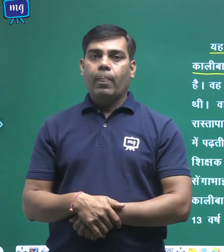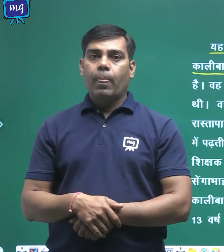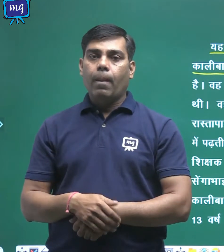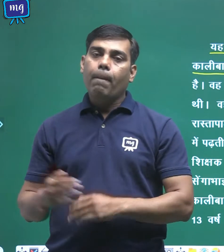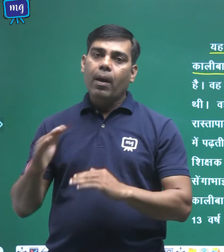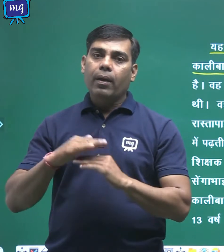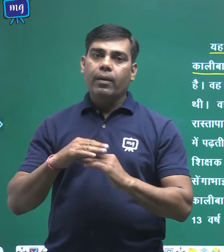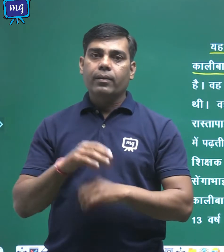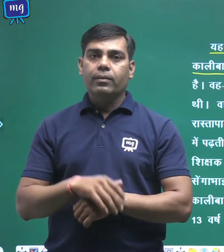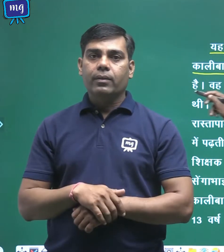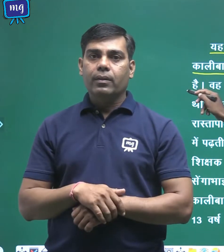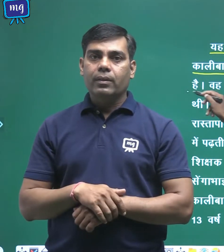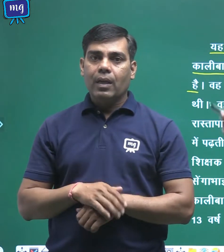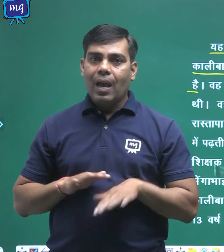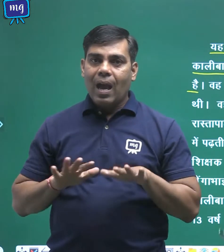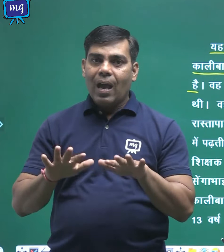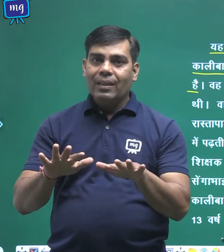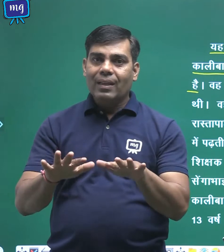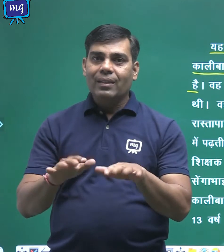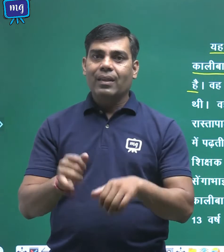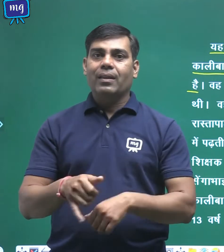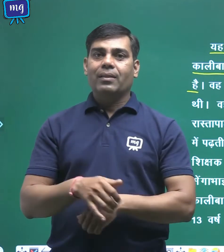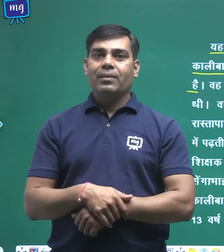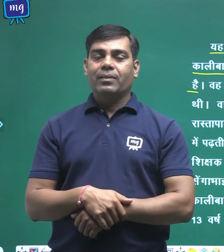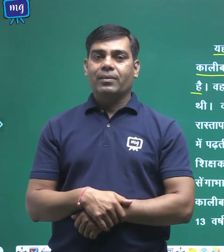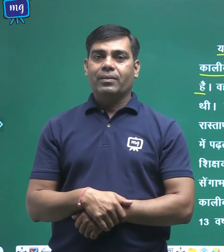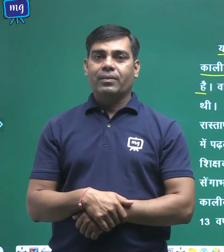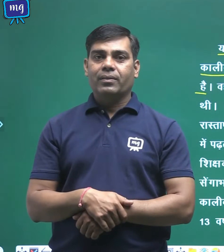पर आधारित है।